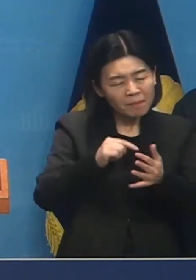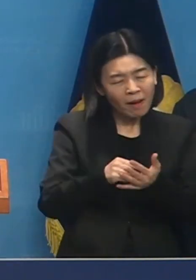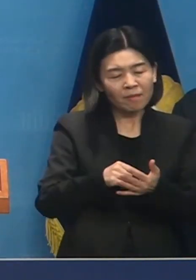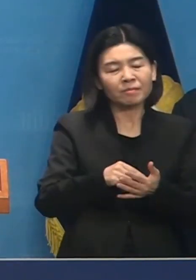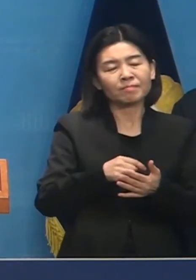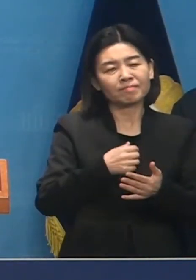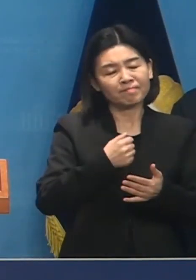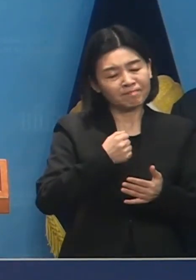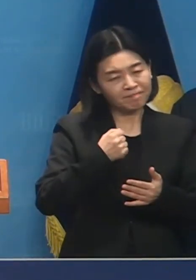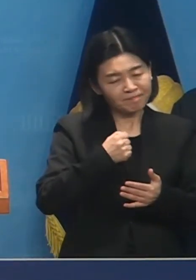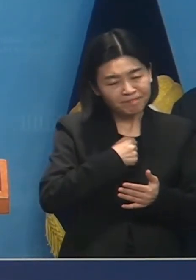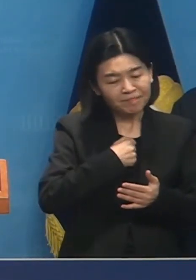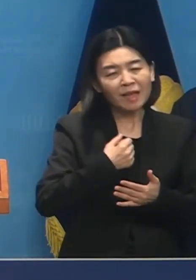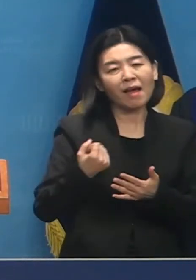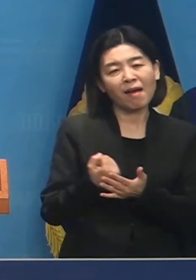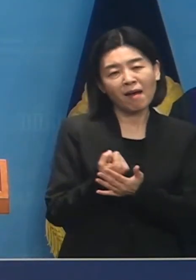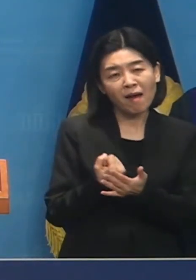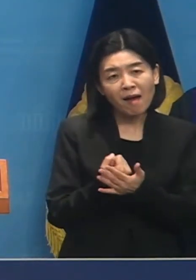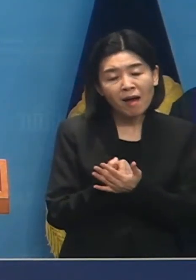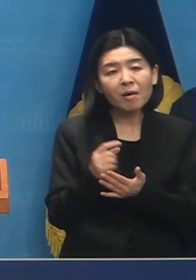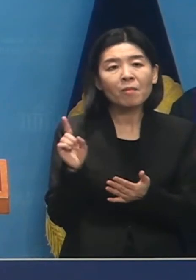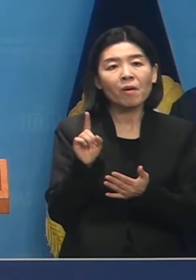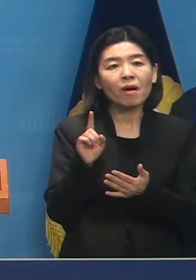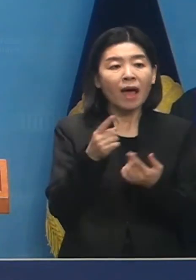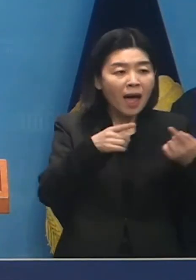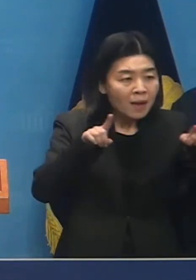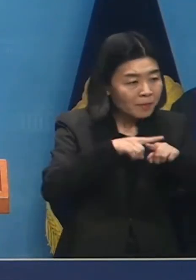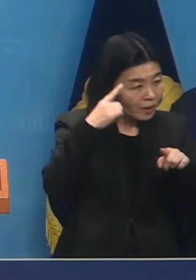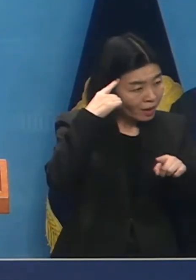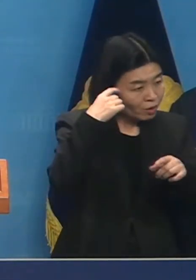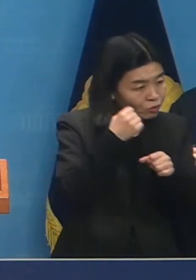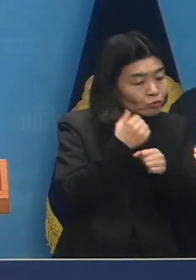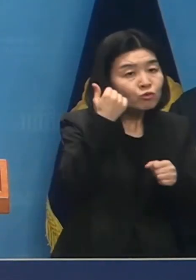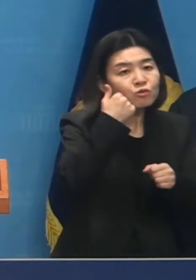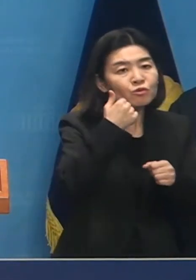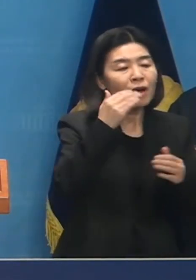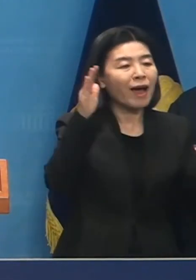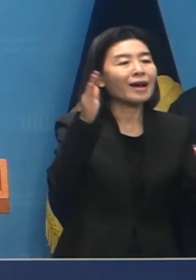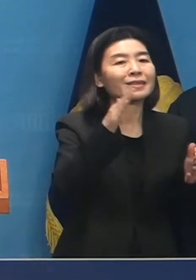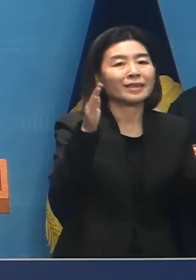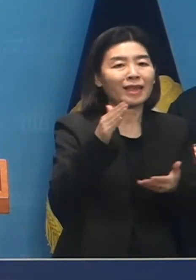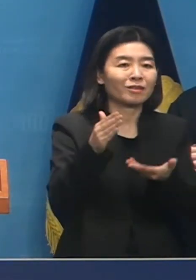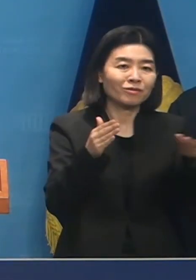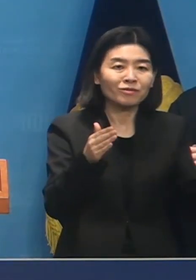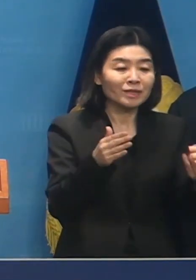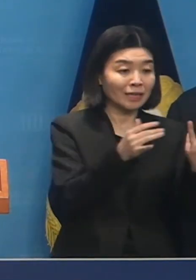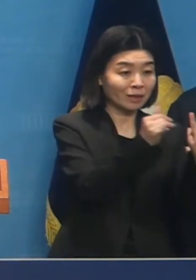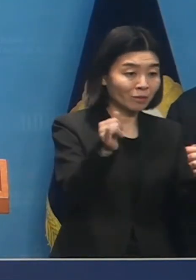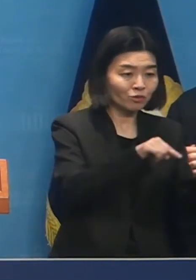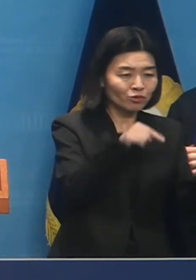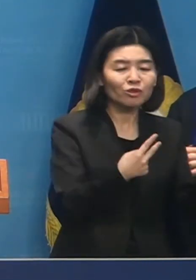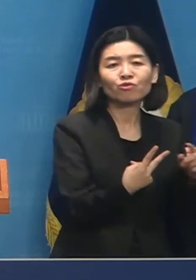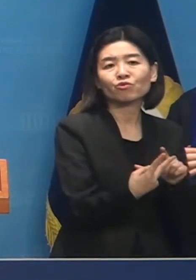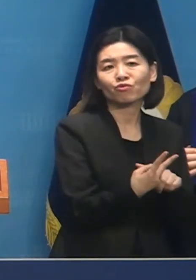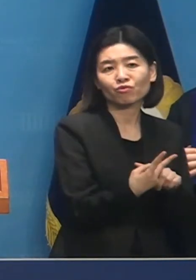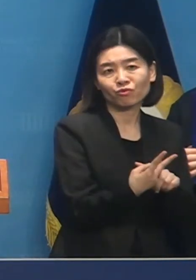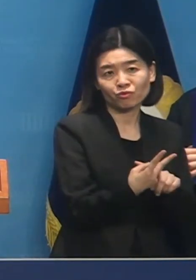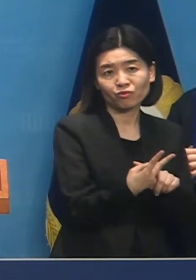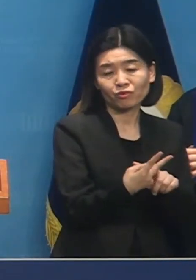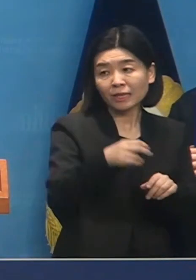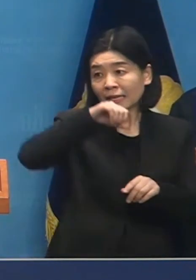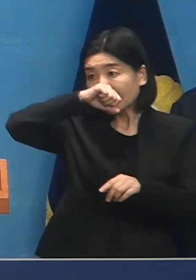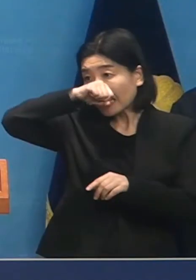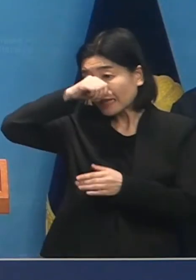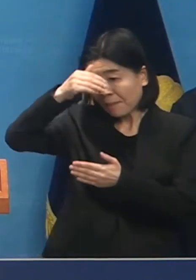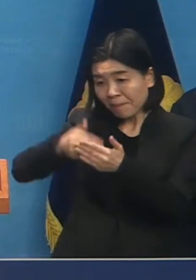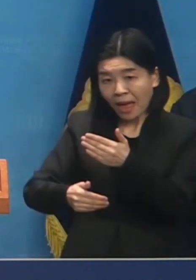것은 제가 함께 같이 연구를 했던 학생 연구원 3명 중 2명이 이 예산